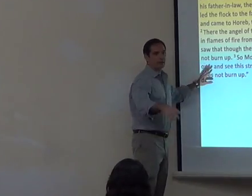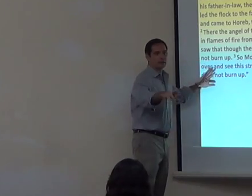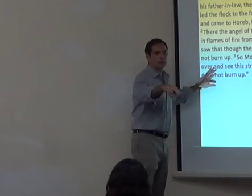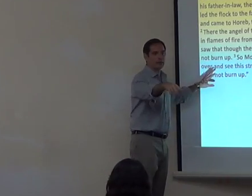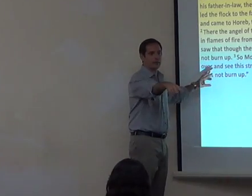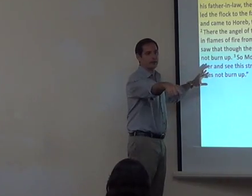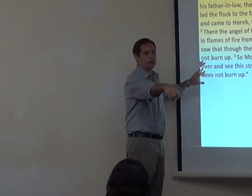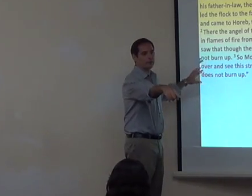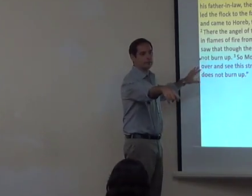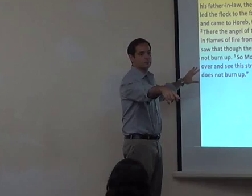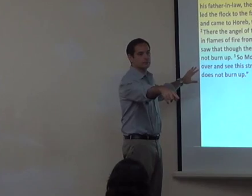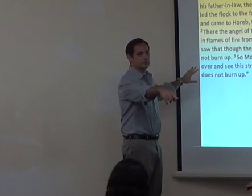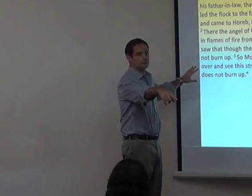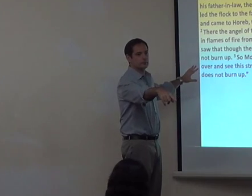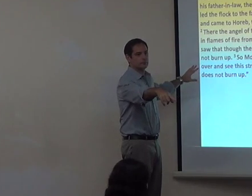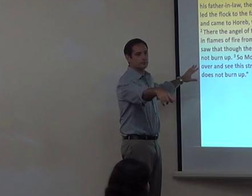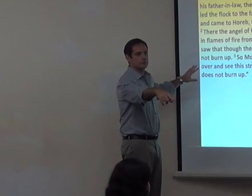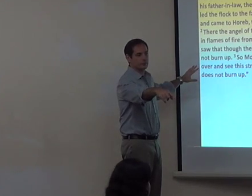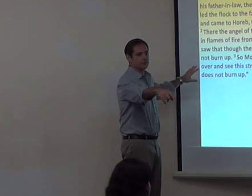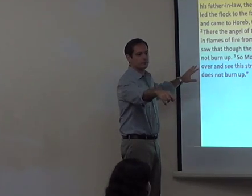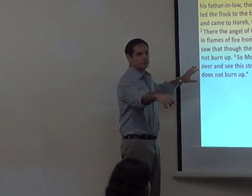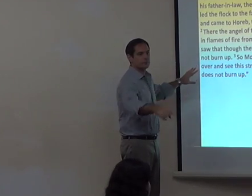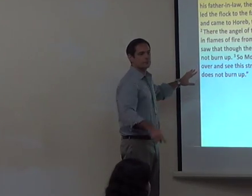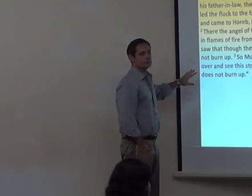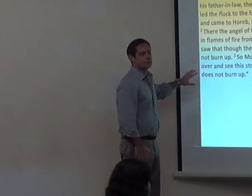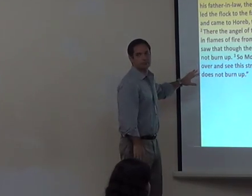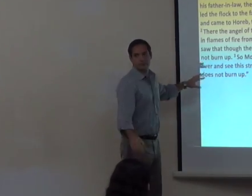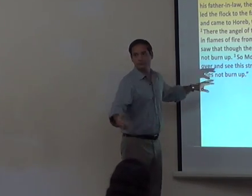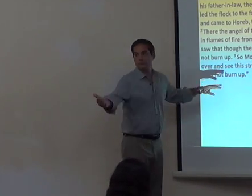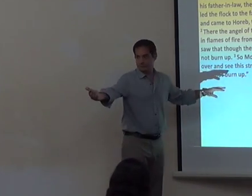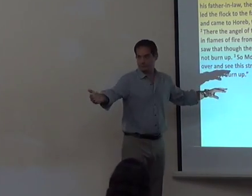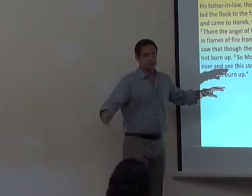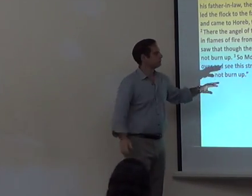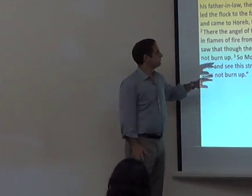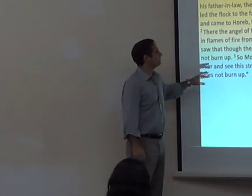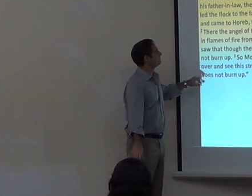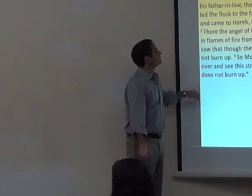¿Vuelvo a salir otra vez en español? ¿Sí?